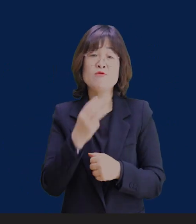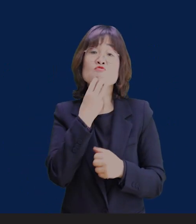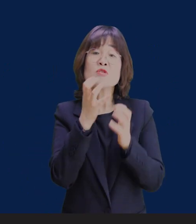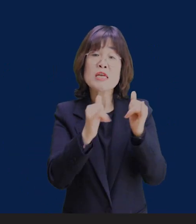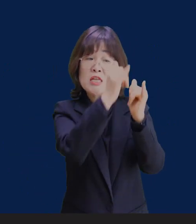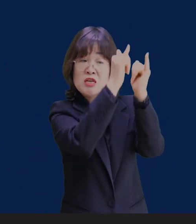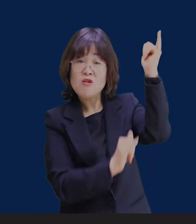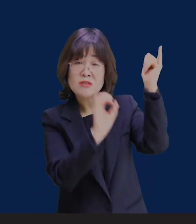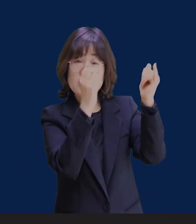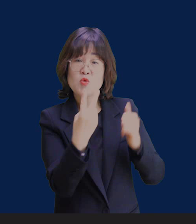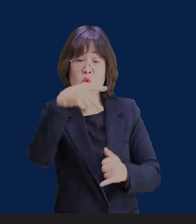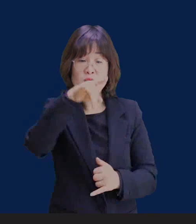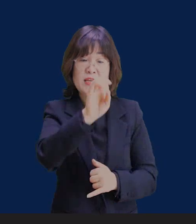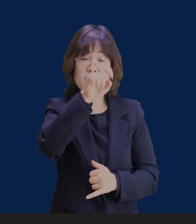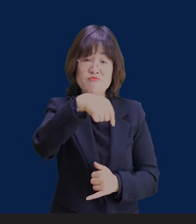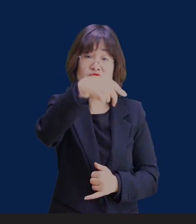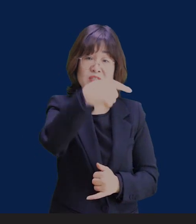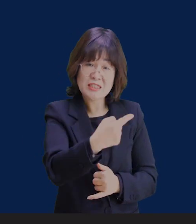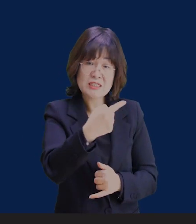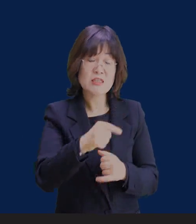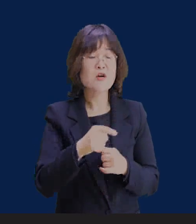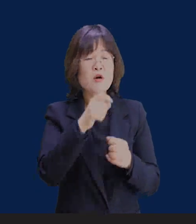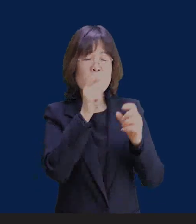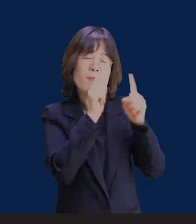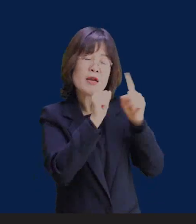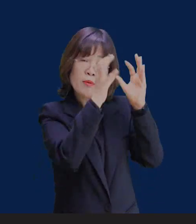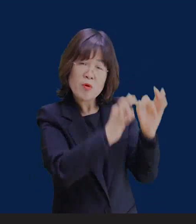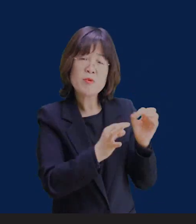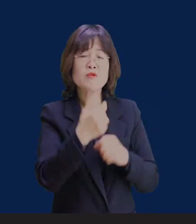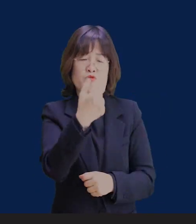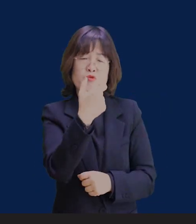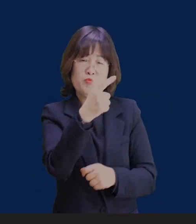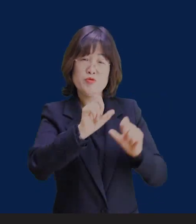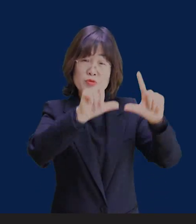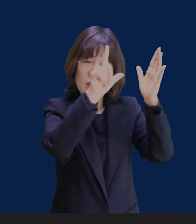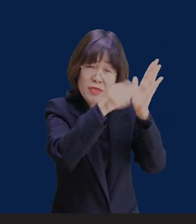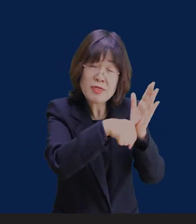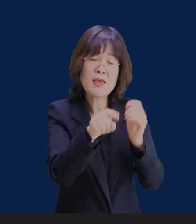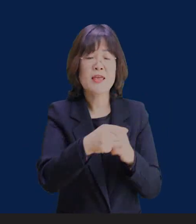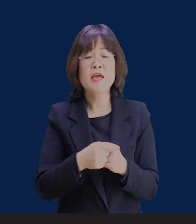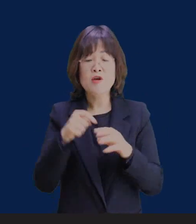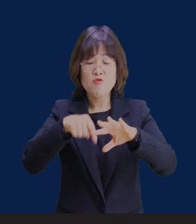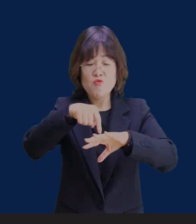것이죠. 유대인의 역사가 요세푸스의 기록에 의하면 서기 66년 6월절에